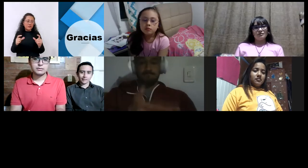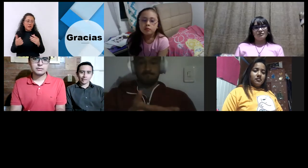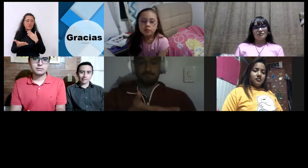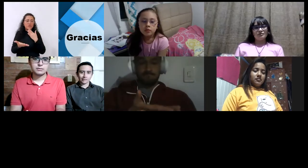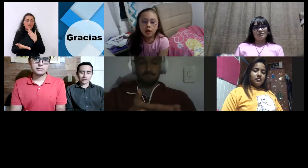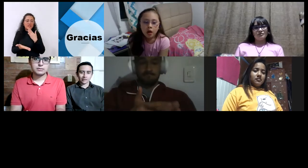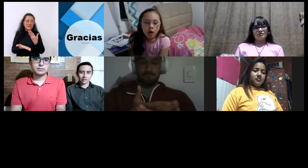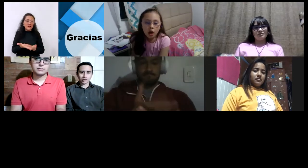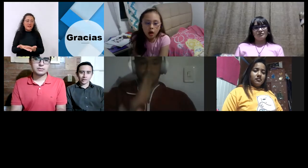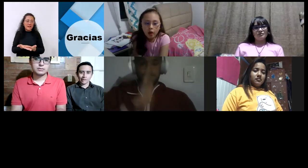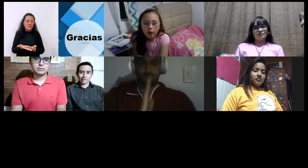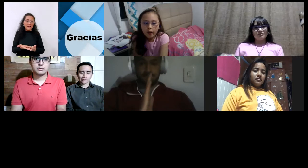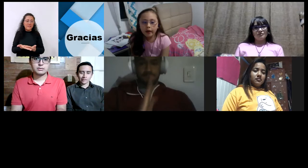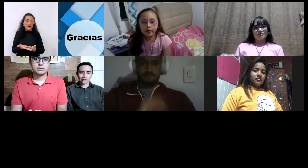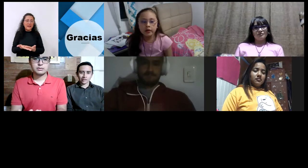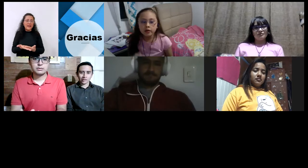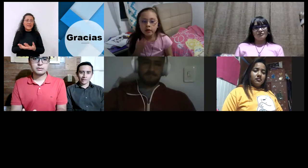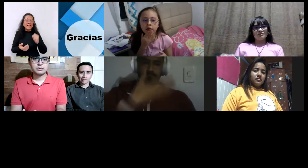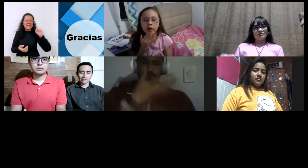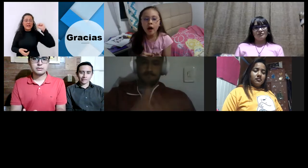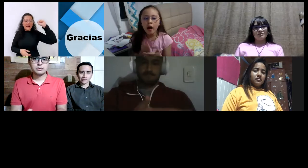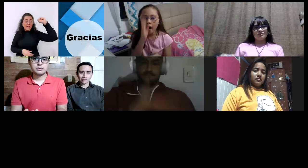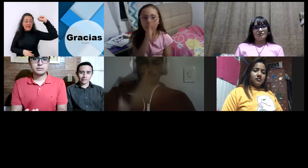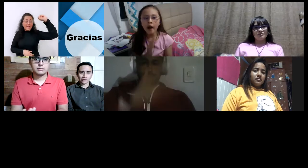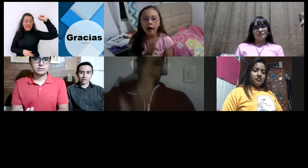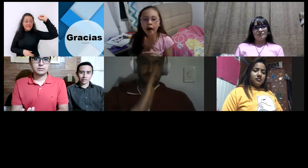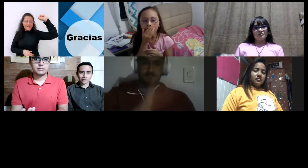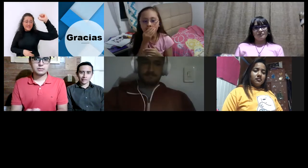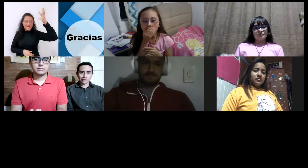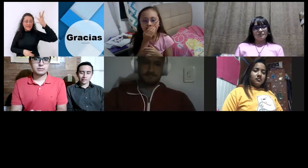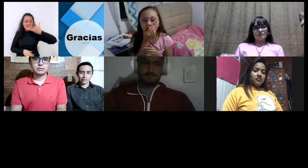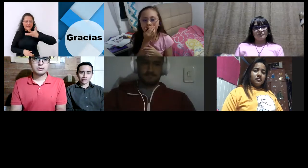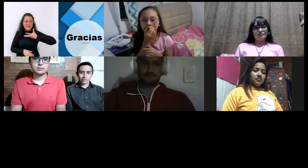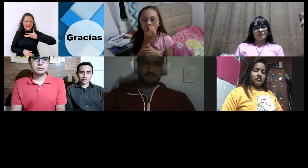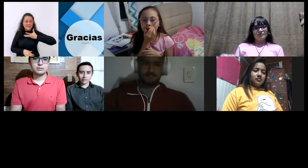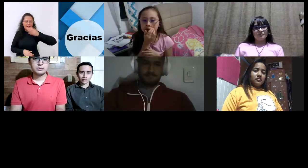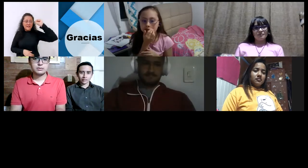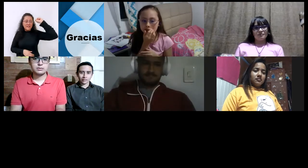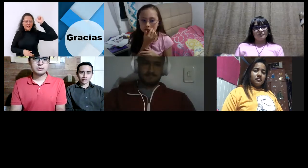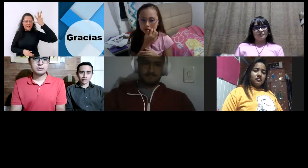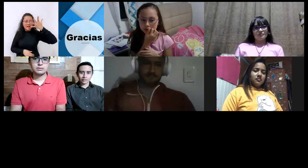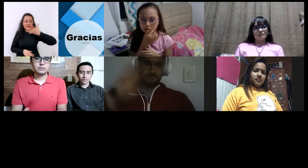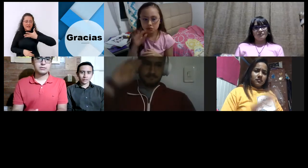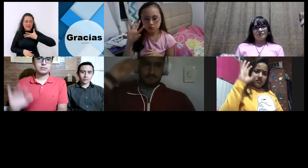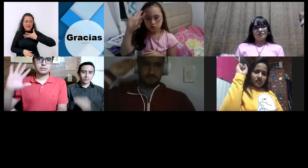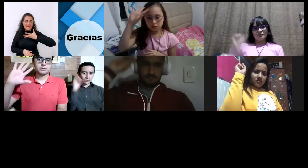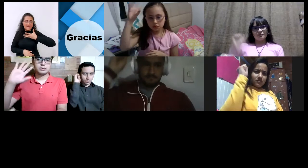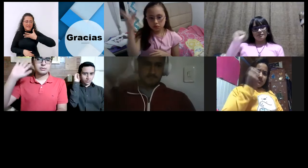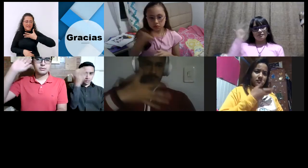confunden mucho entender la palabra gracia. La seña es así. Esto es la gracia de